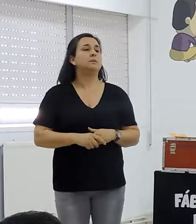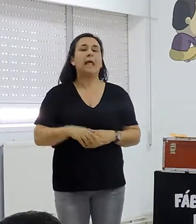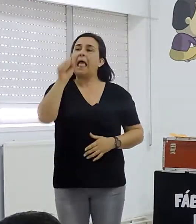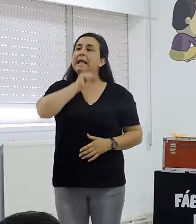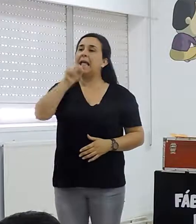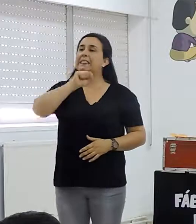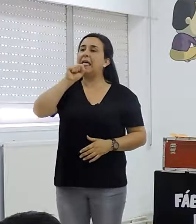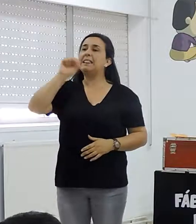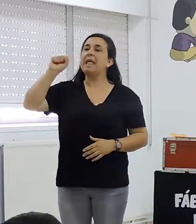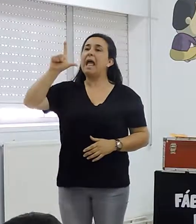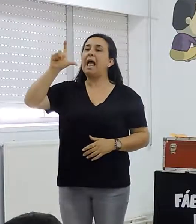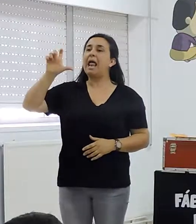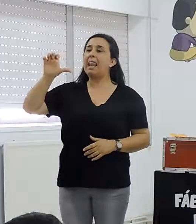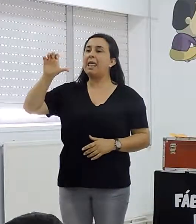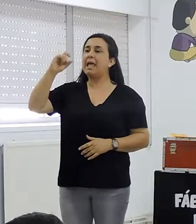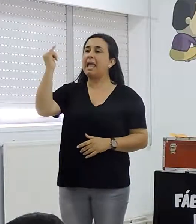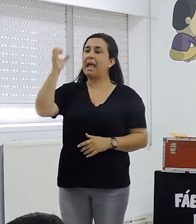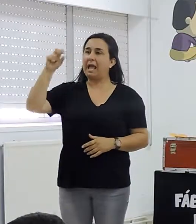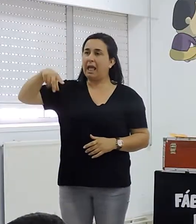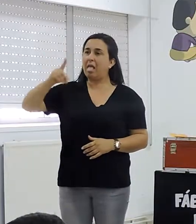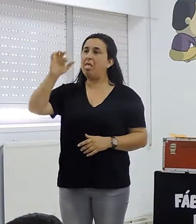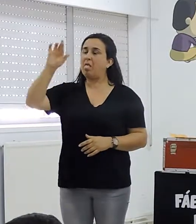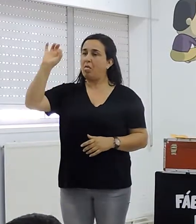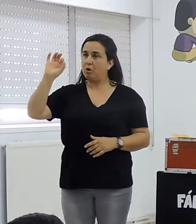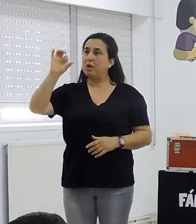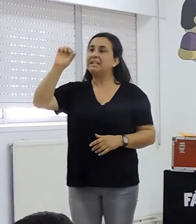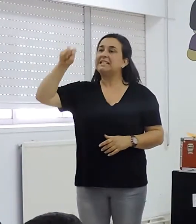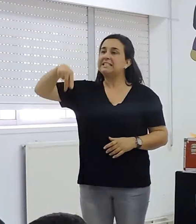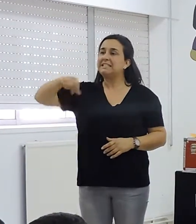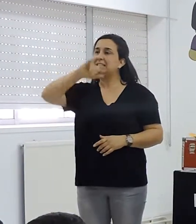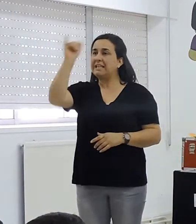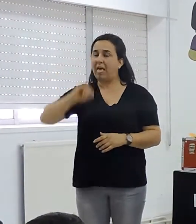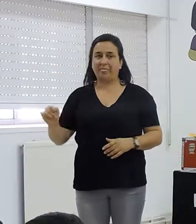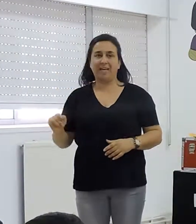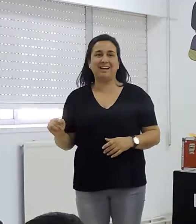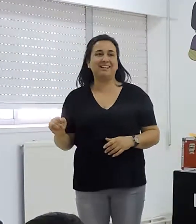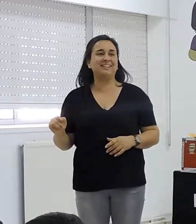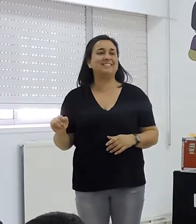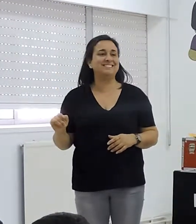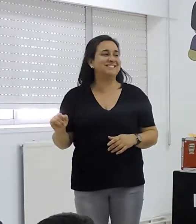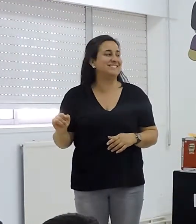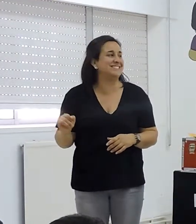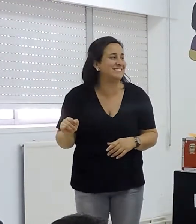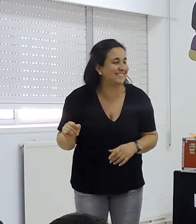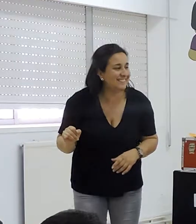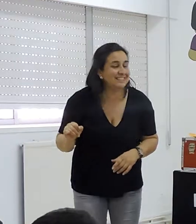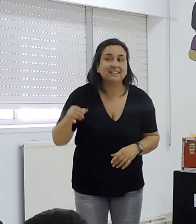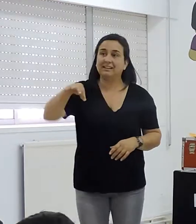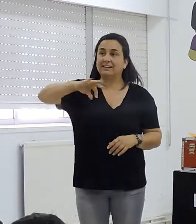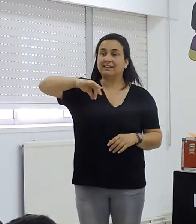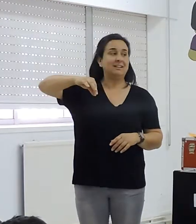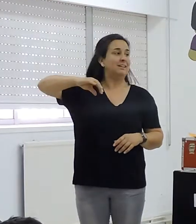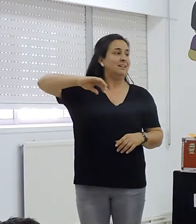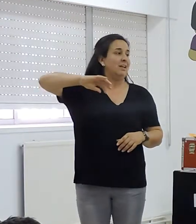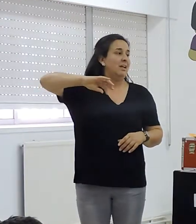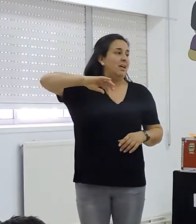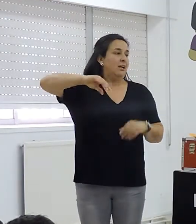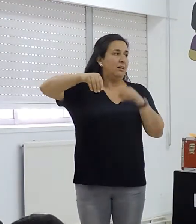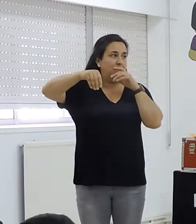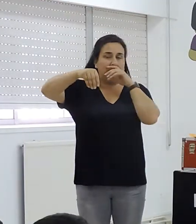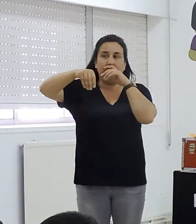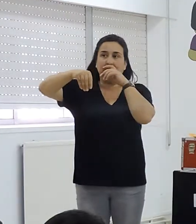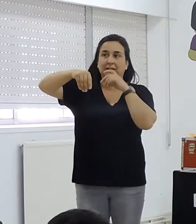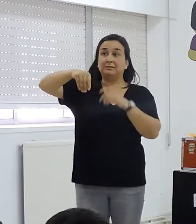Sanz. Alejandro Sanz. Ay, yo dijiste eso. Pues es increíble. Es increíble porque aquí está